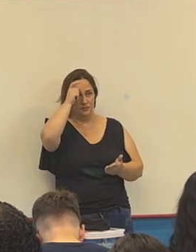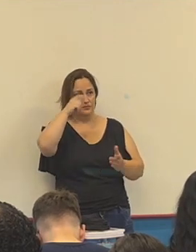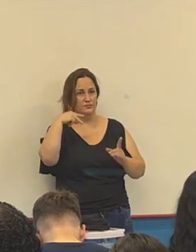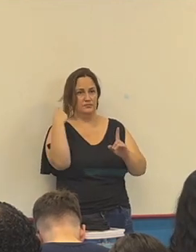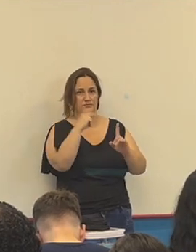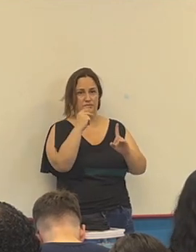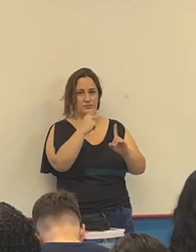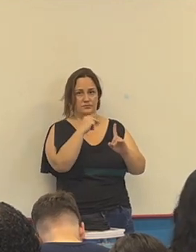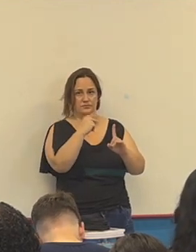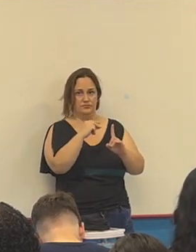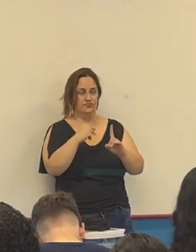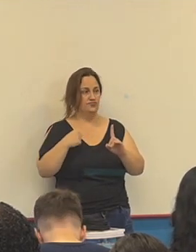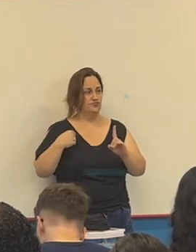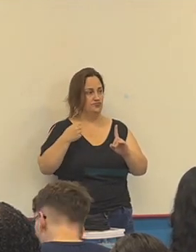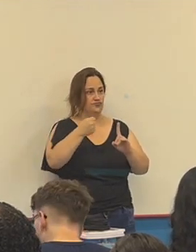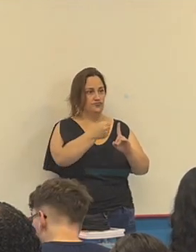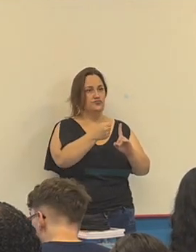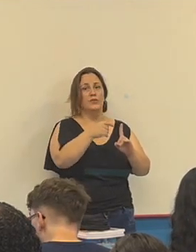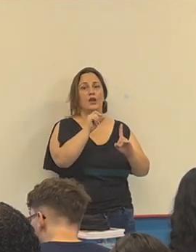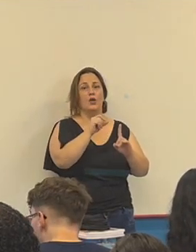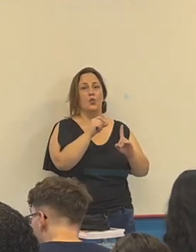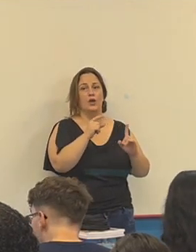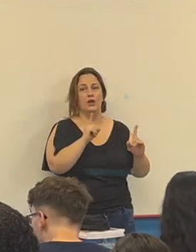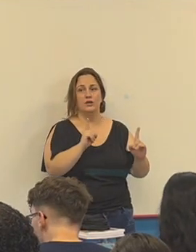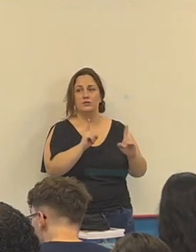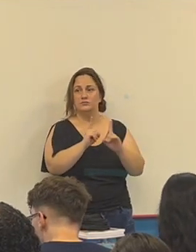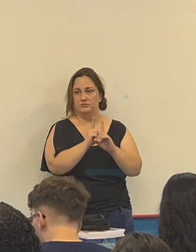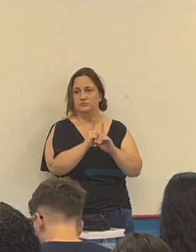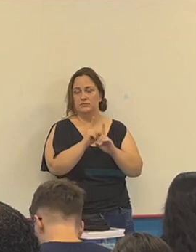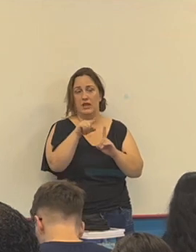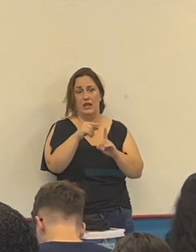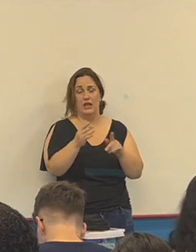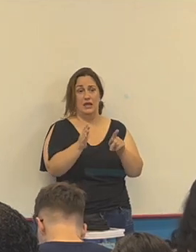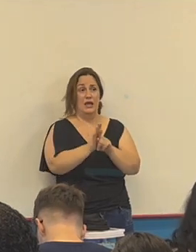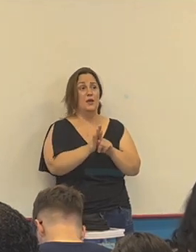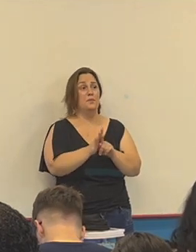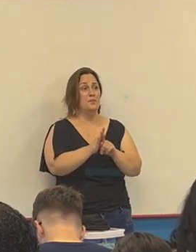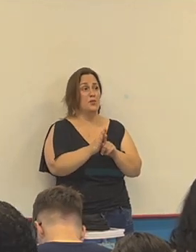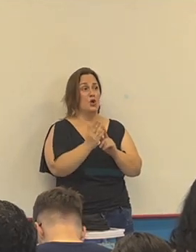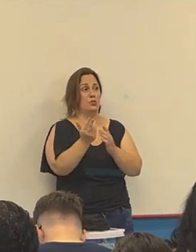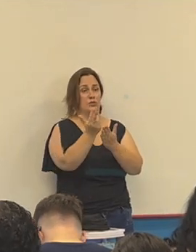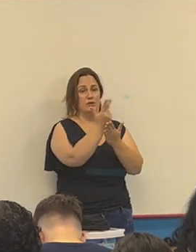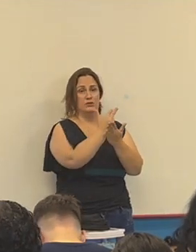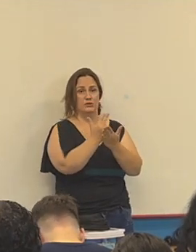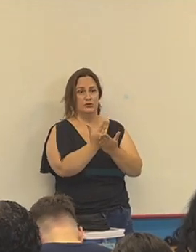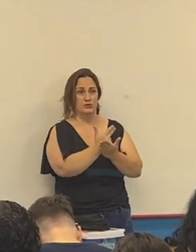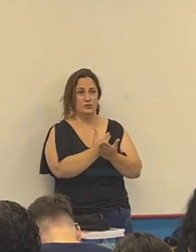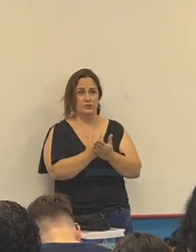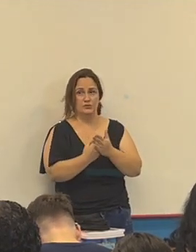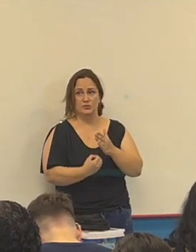de aproximar essas criaturas inventadas pelos pintores